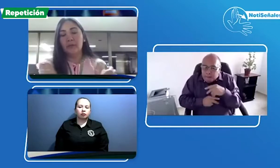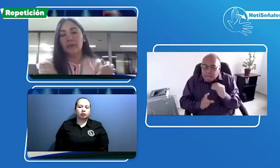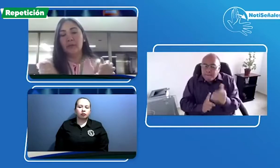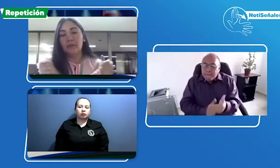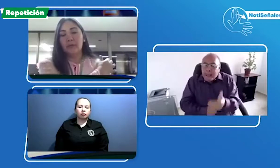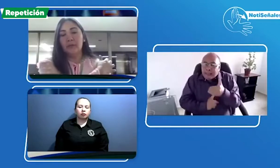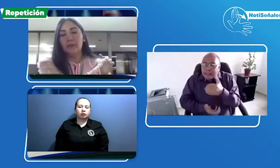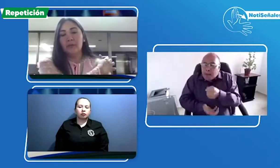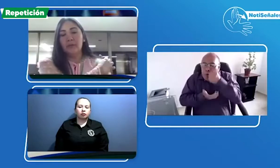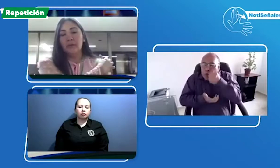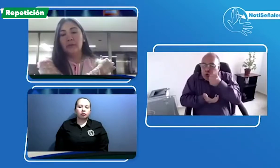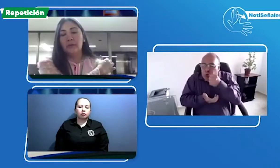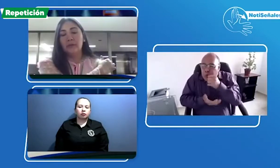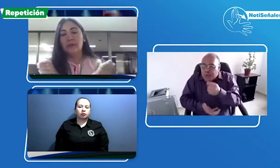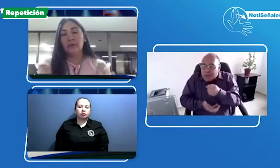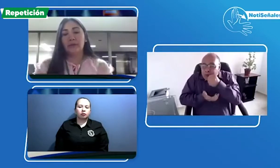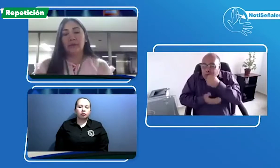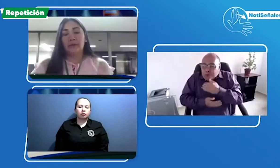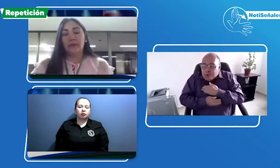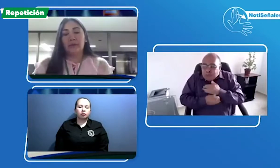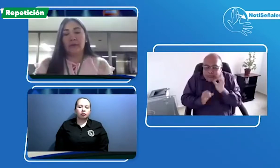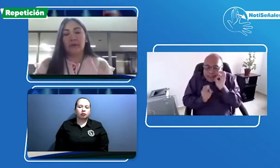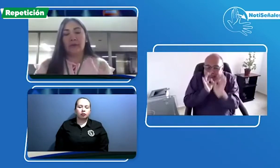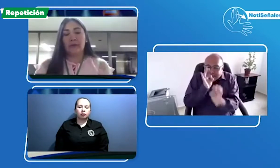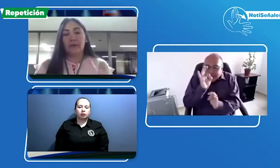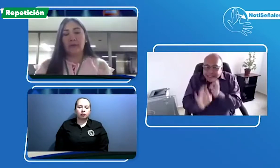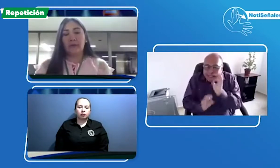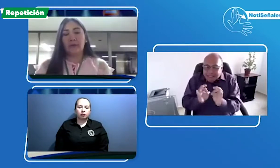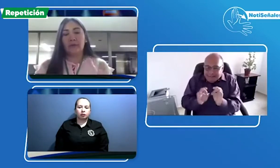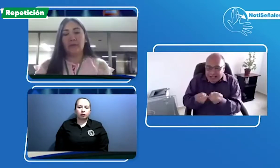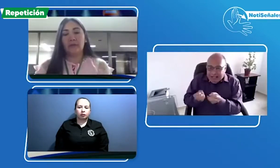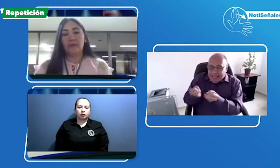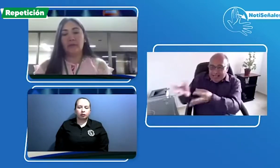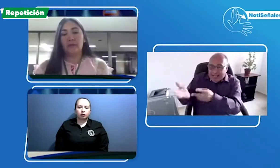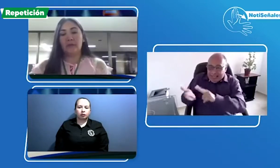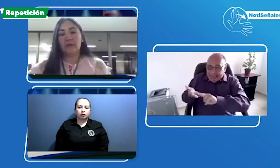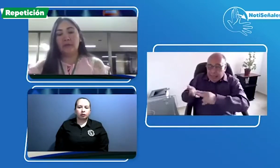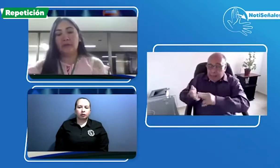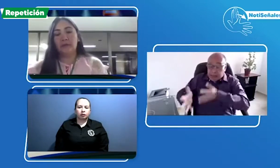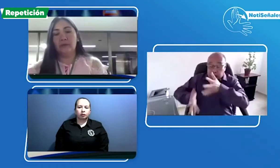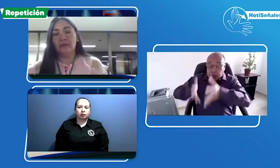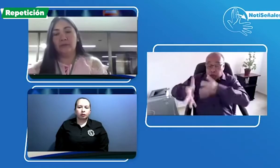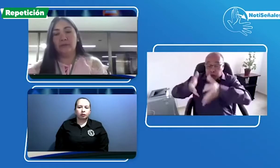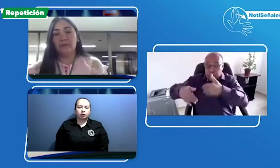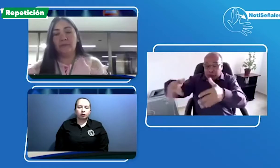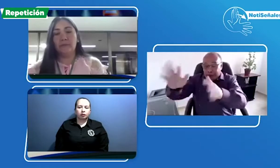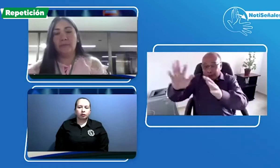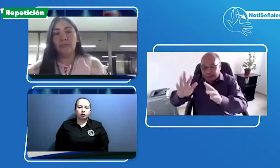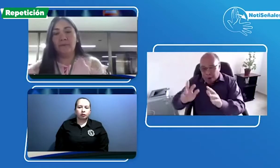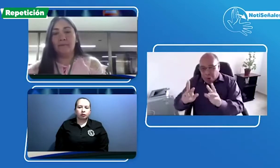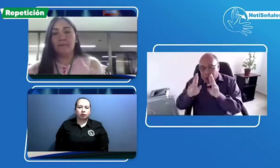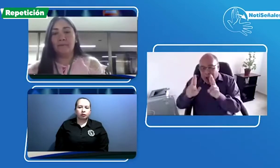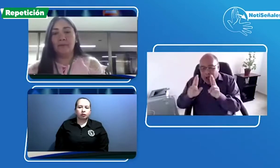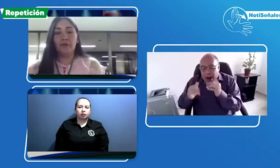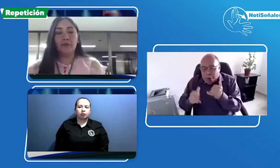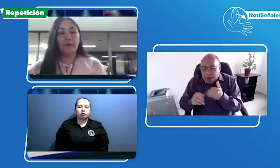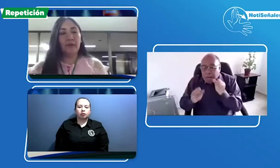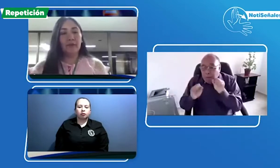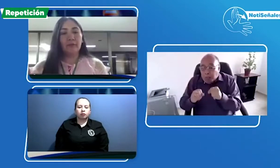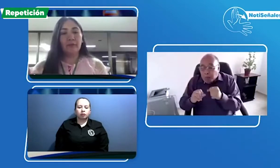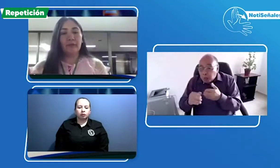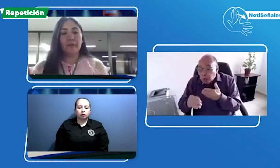resto del territorio nacional y nosotros como comunidad sorda pues lo cuidamos tanto porque hace parte de nuestro patrimonio cultural y